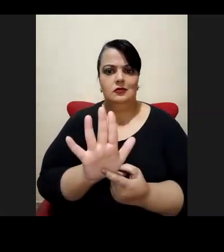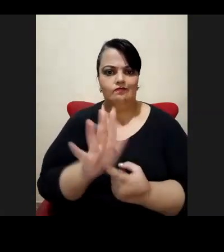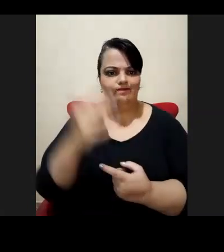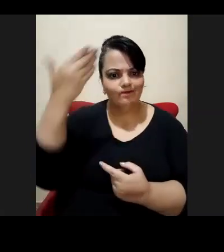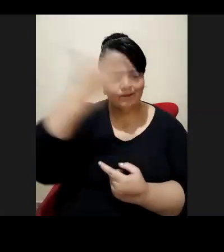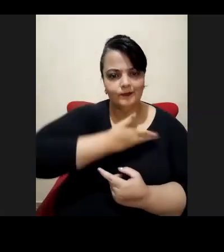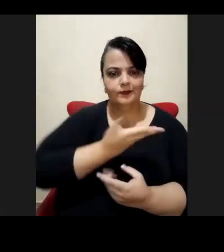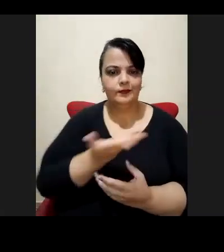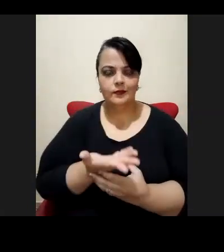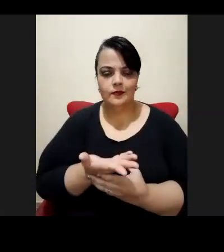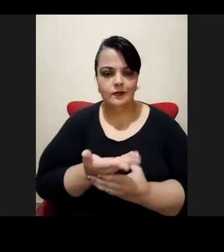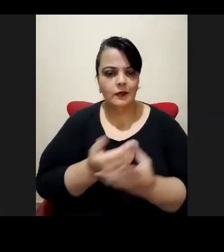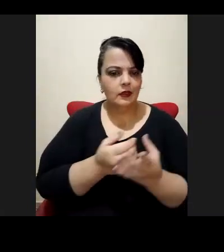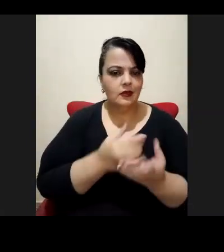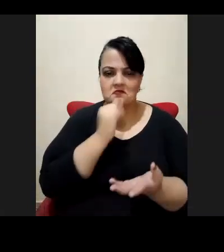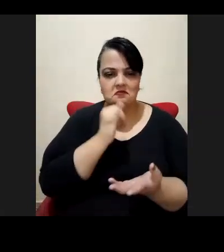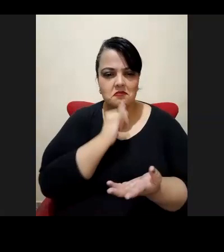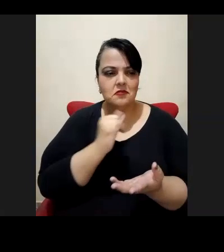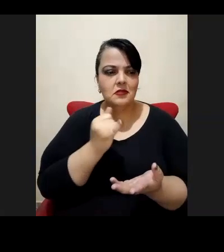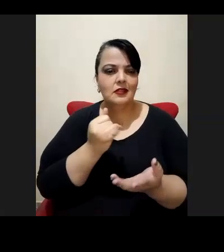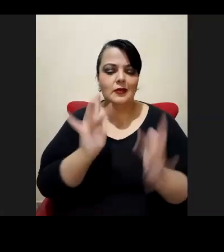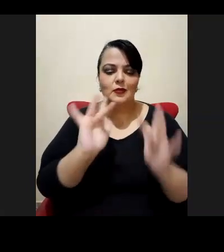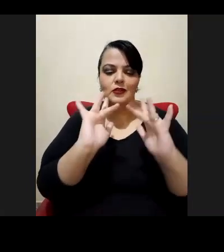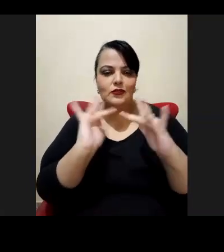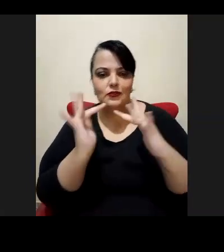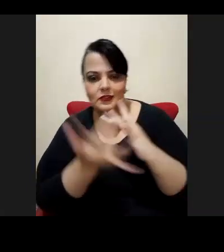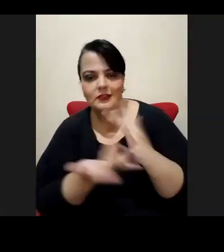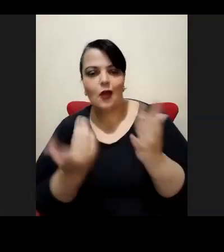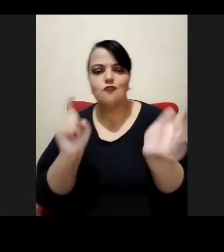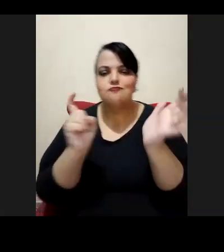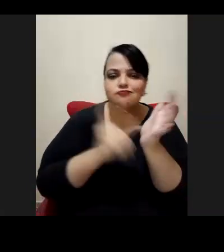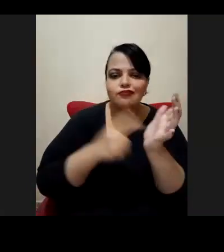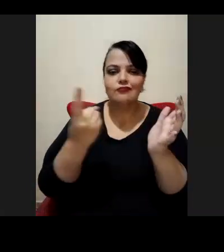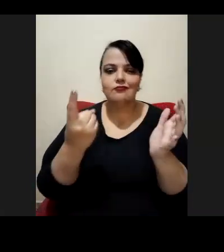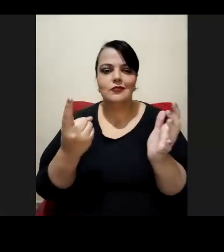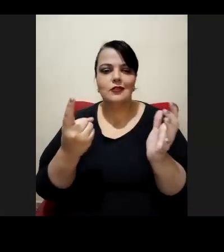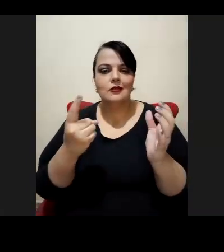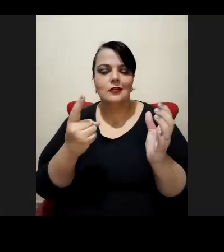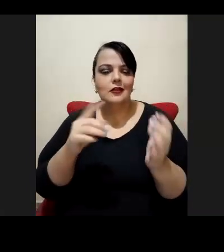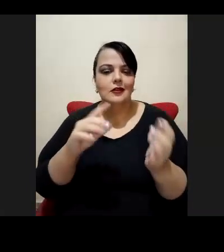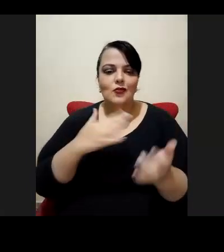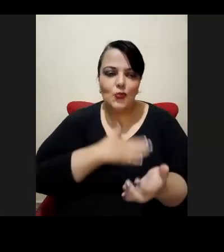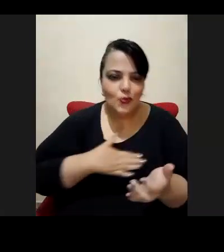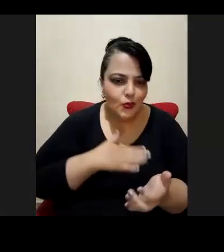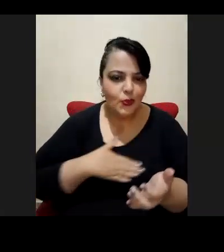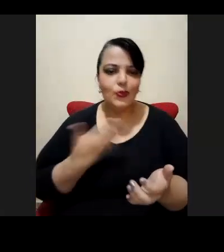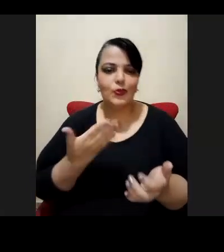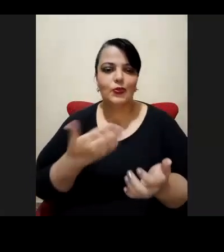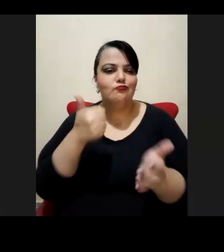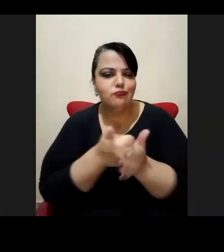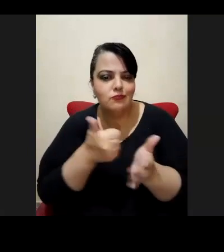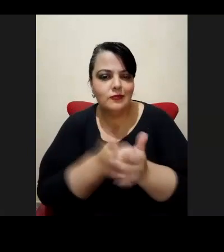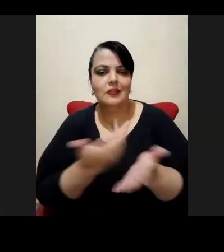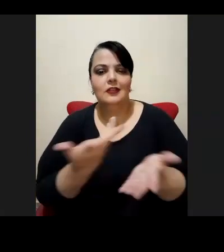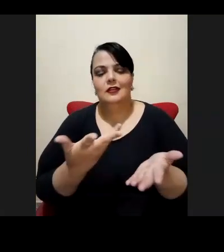através da quantidade de curtidas, da quantidade de comentários, de validações e assim